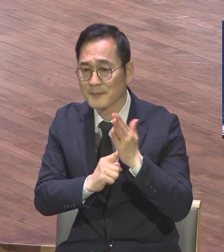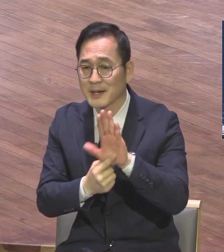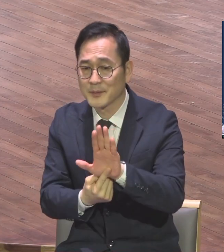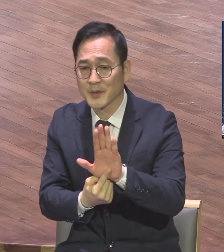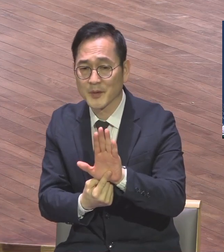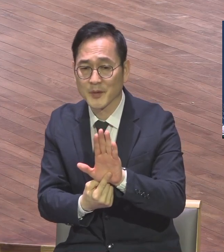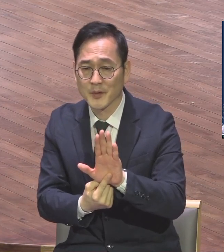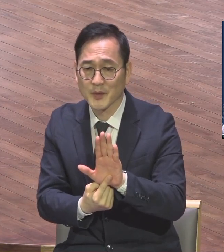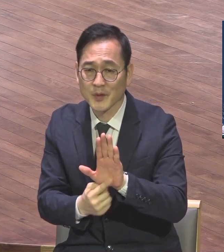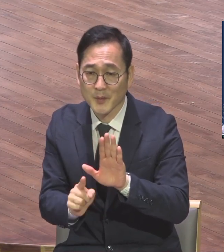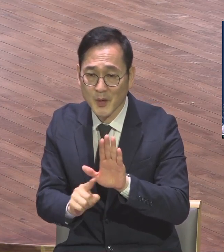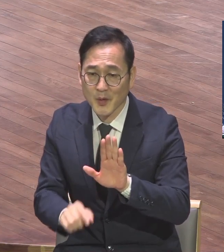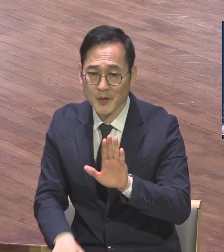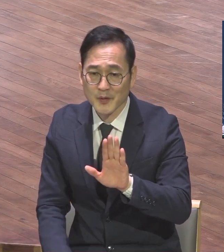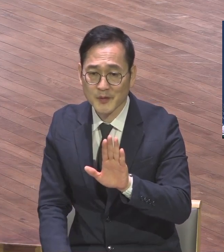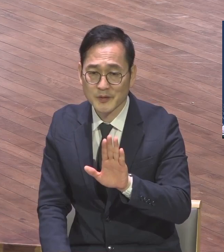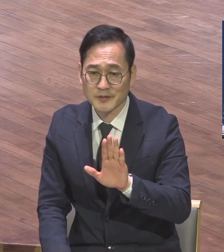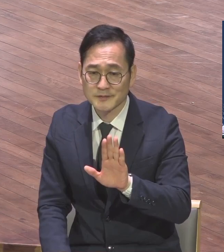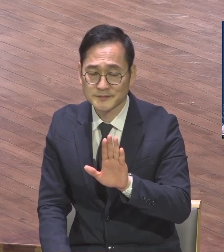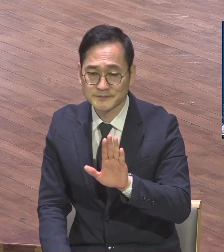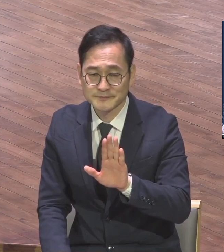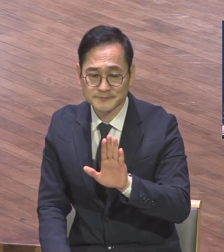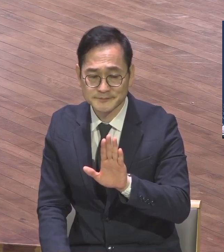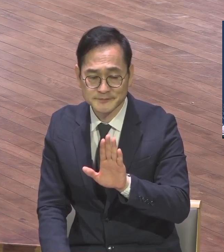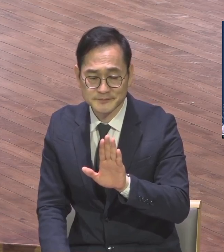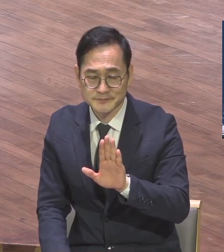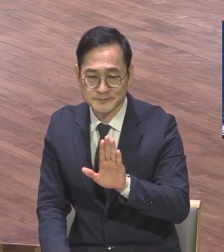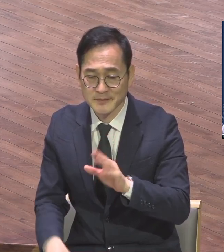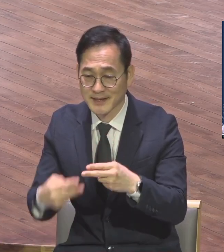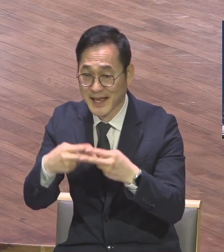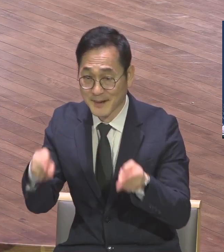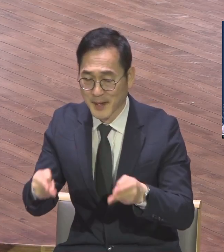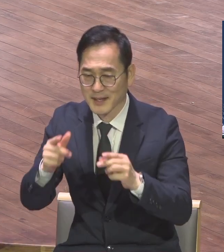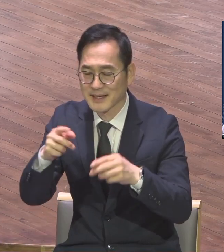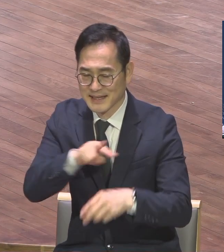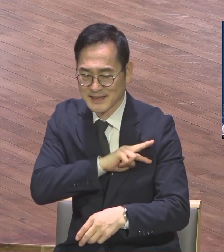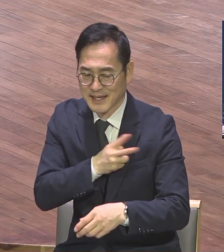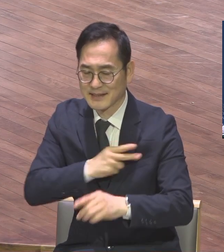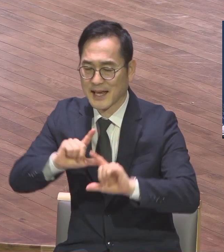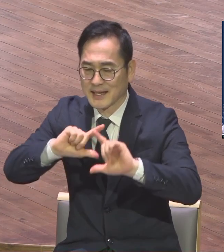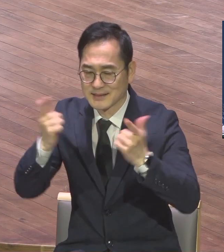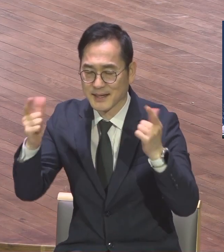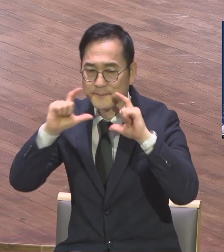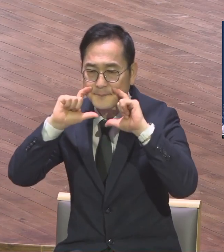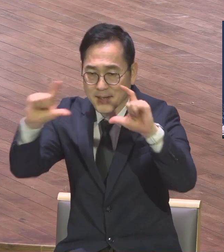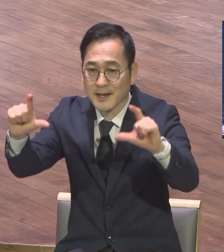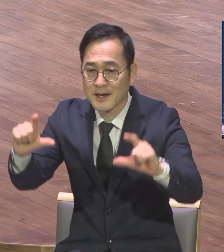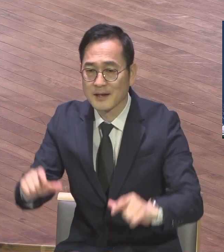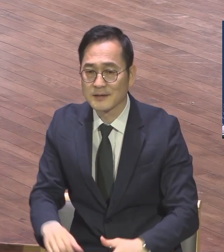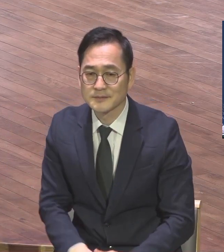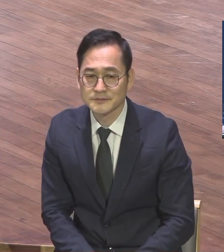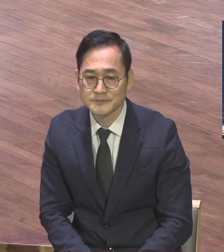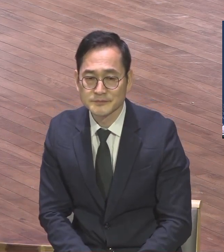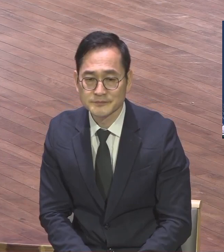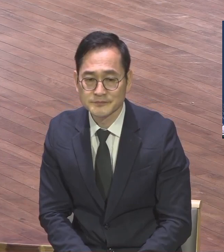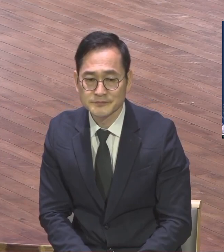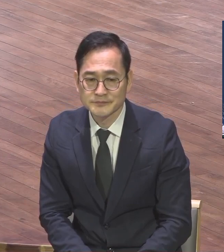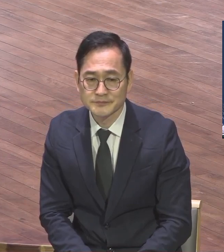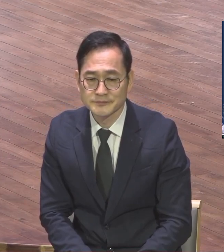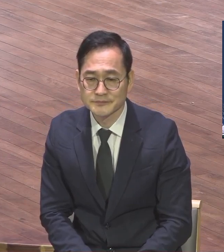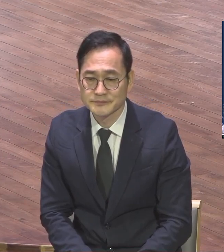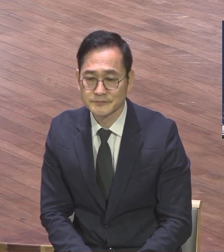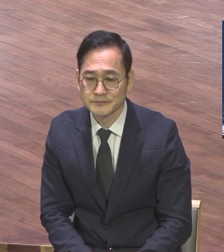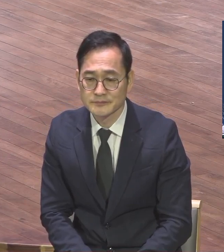결국 이 검증위원회를 통해서 다락방은 이단이 아니다라고 하는 것을 한국교회